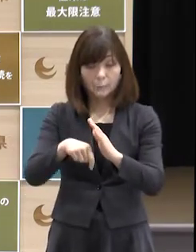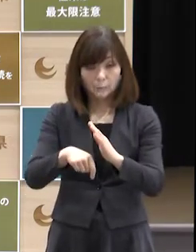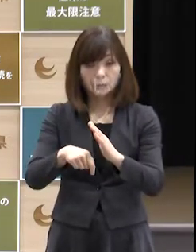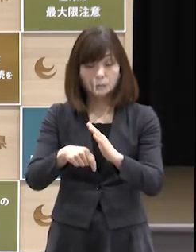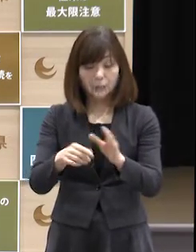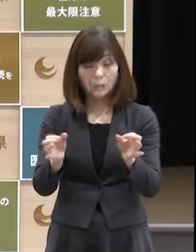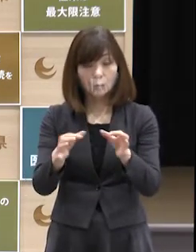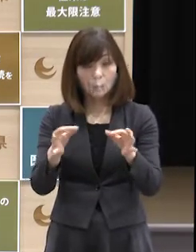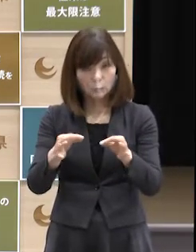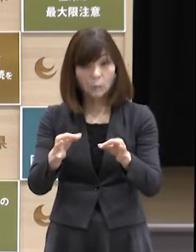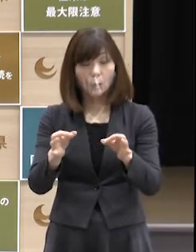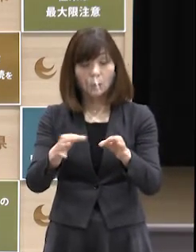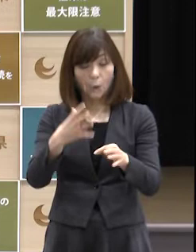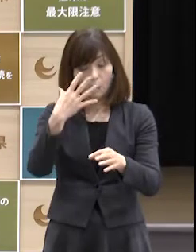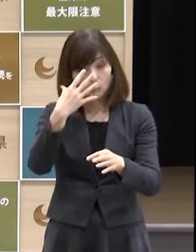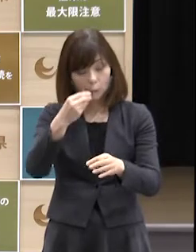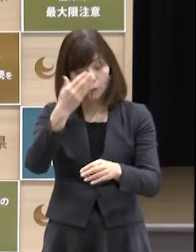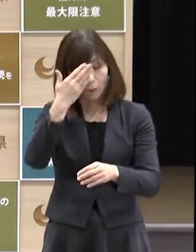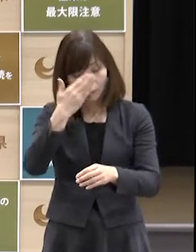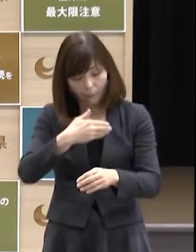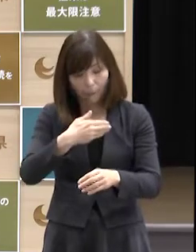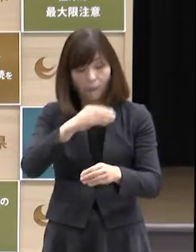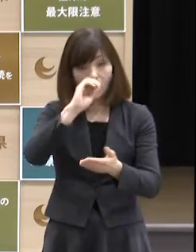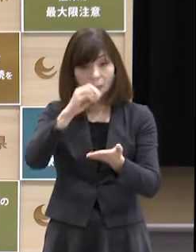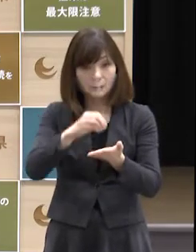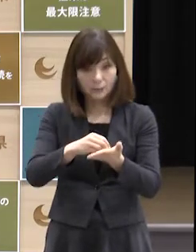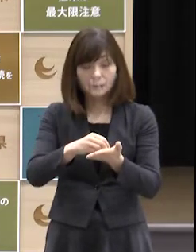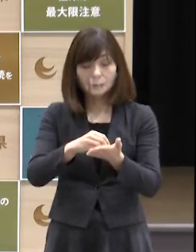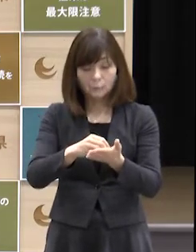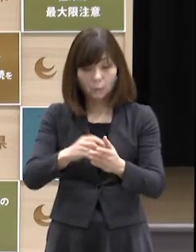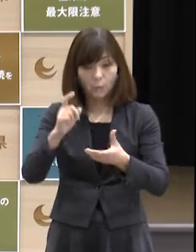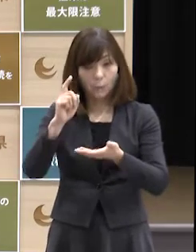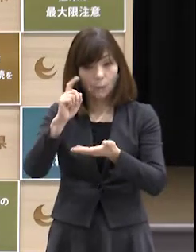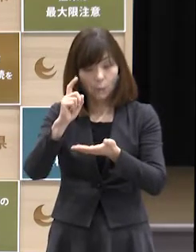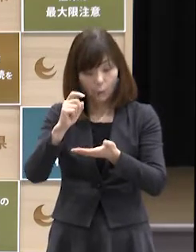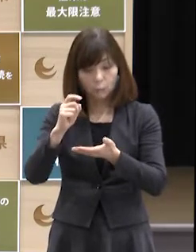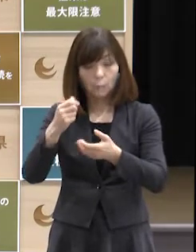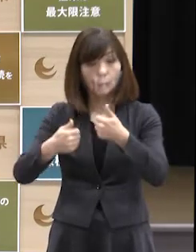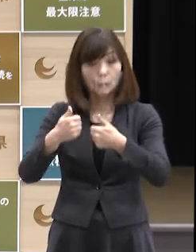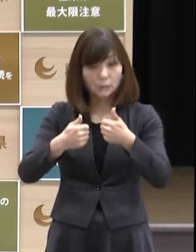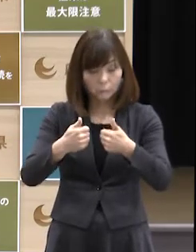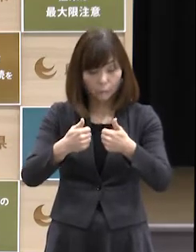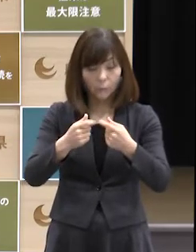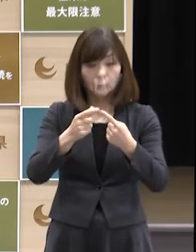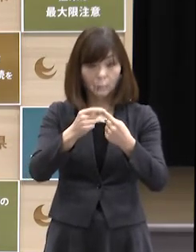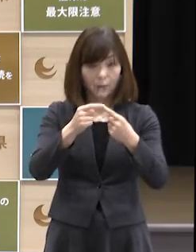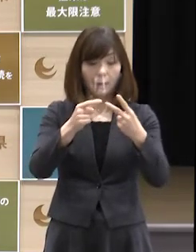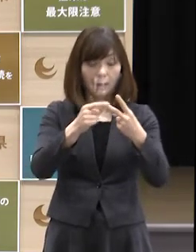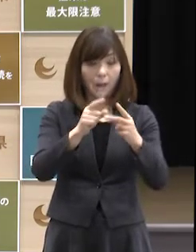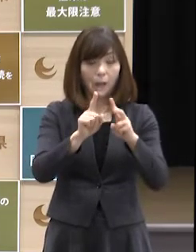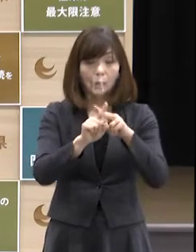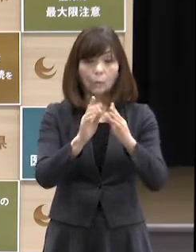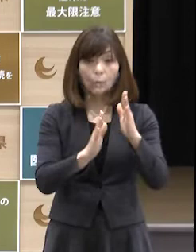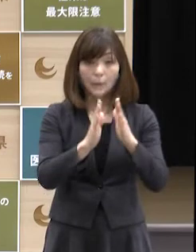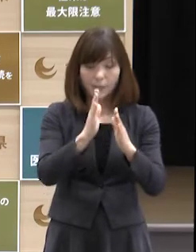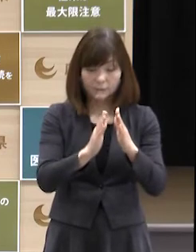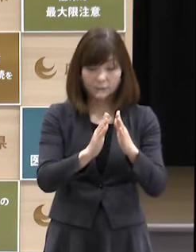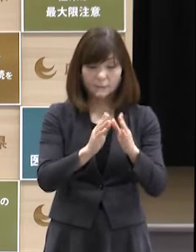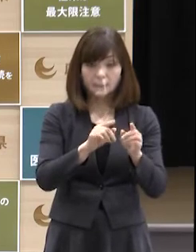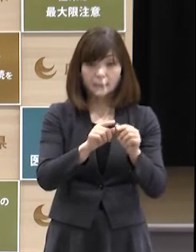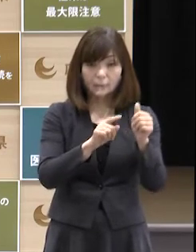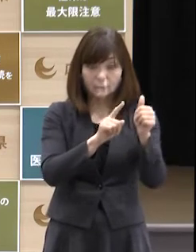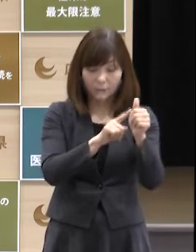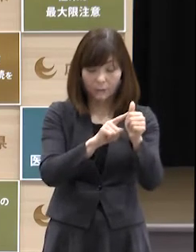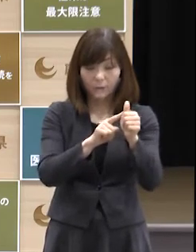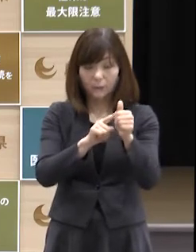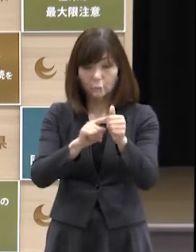発見フォトコンテストであるとか、あるいは小林克也さんと文化庁長官に特別対談をしていただ